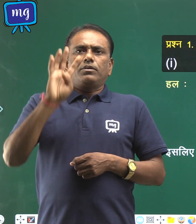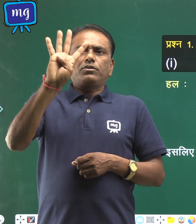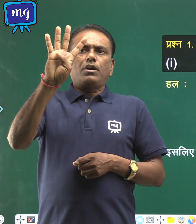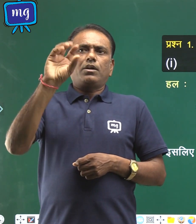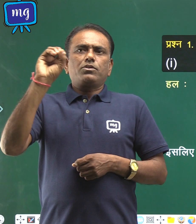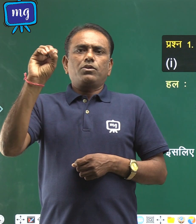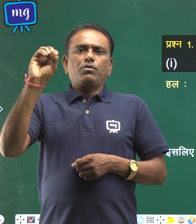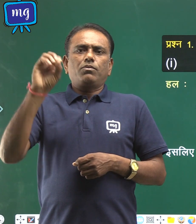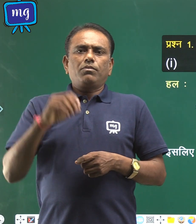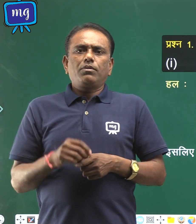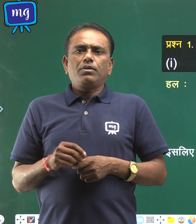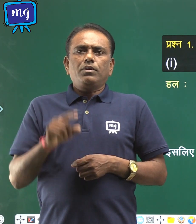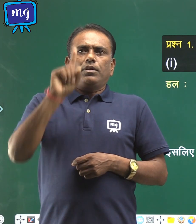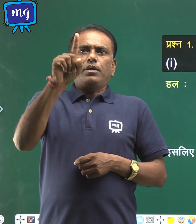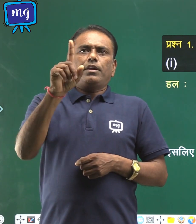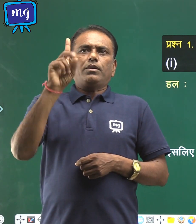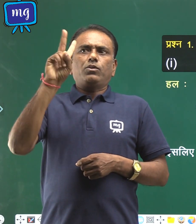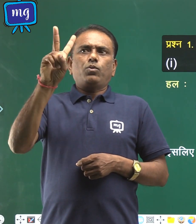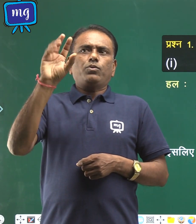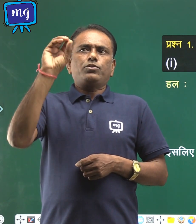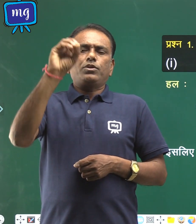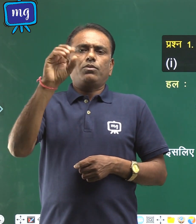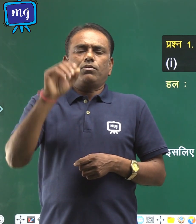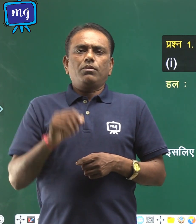40, 120